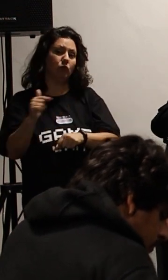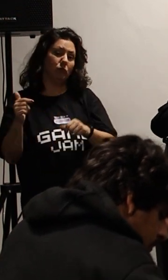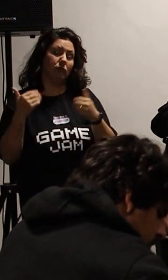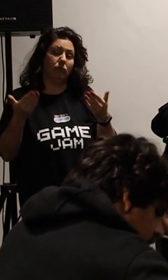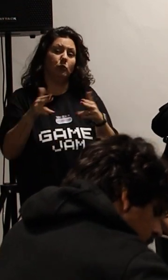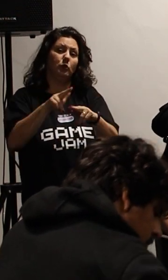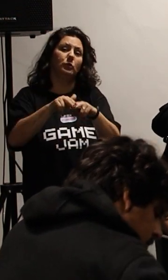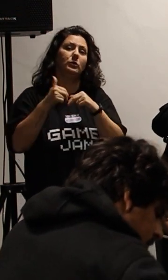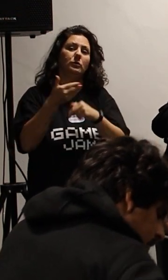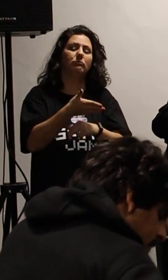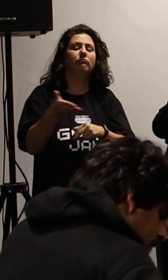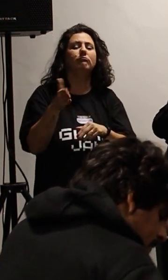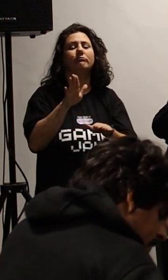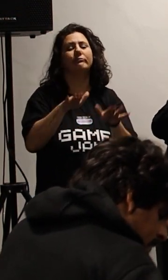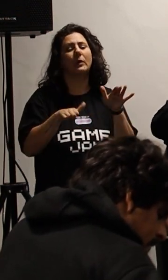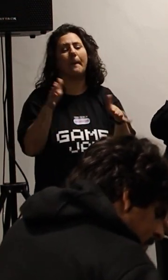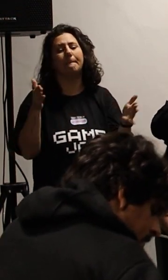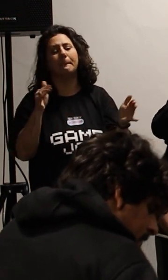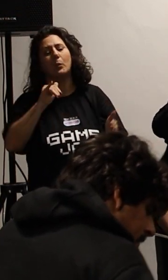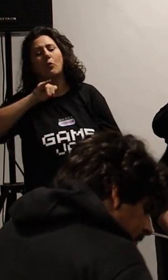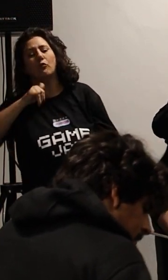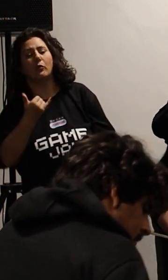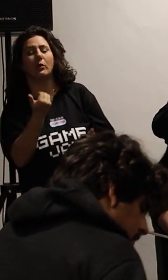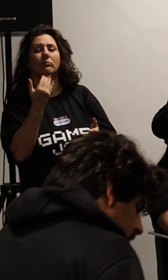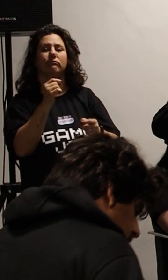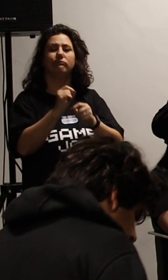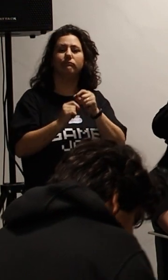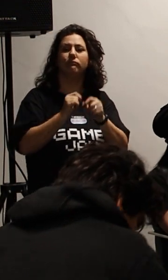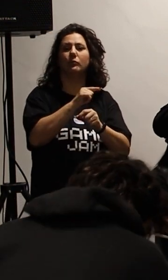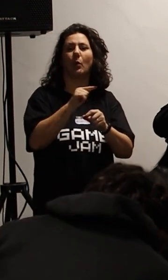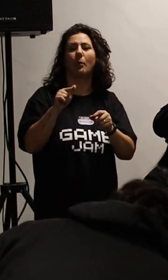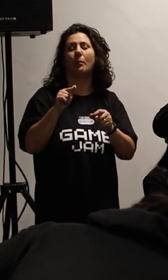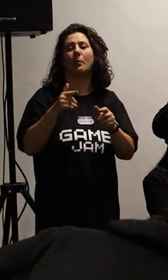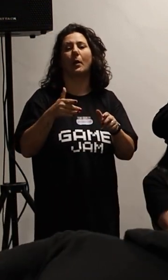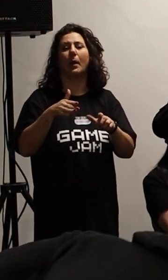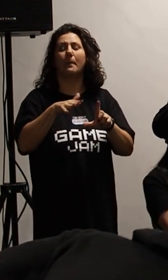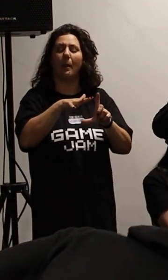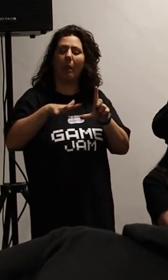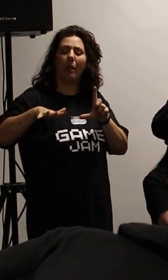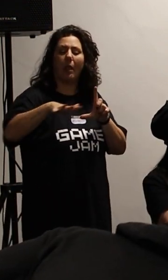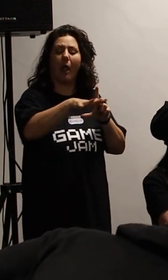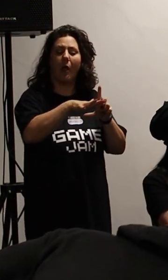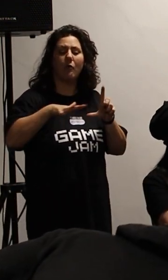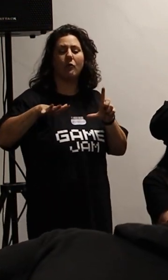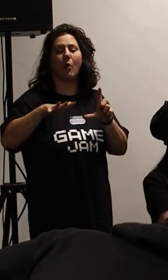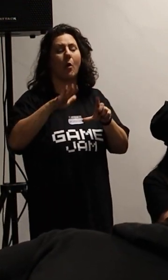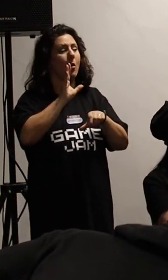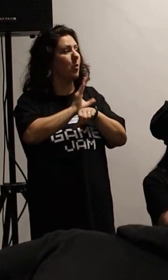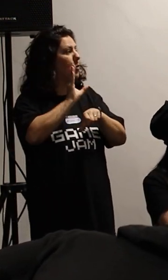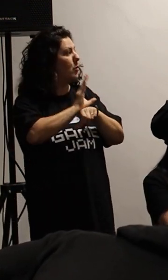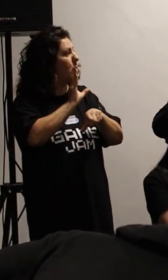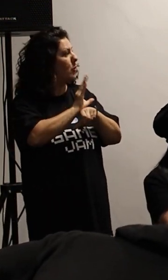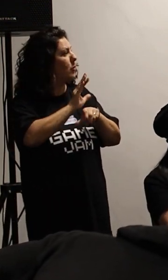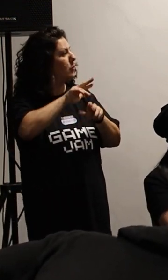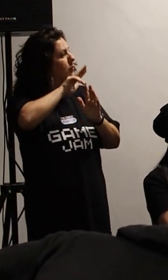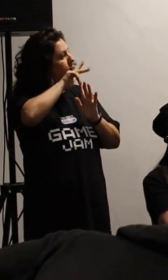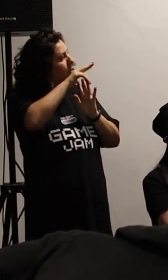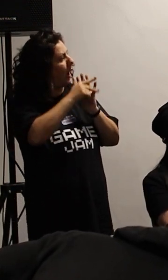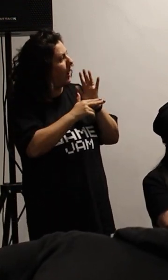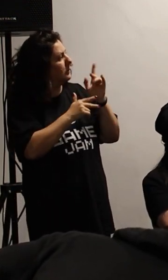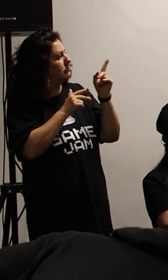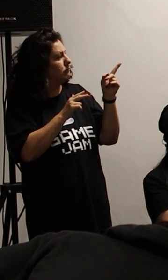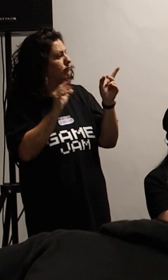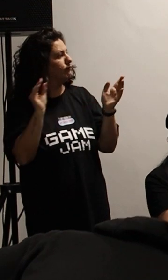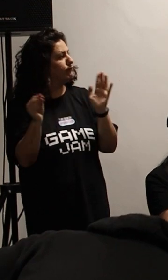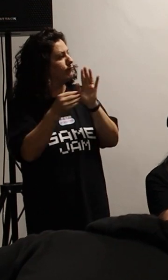gente aproveita bastante esses recursos. Então, plataformas de cursos como o Udemy, Coursera, edX.